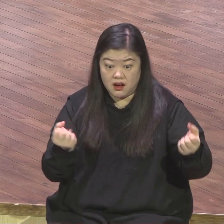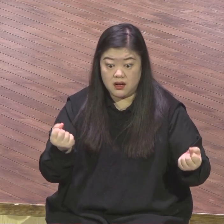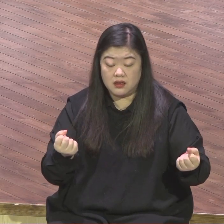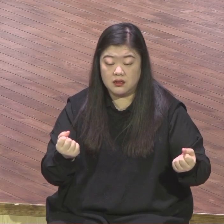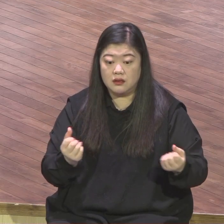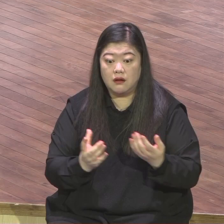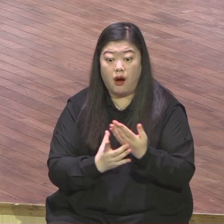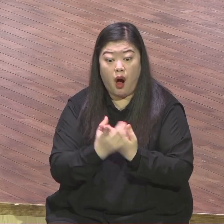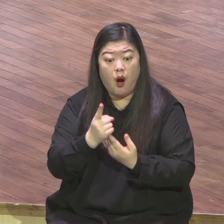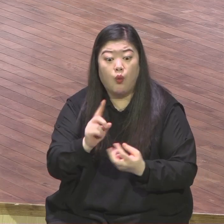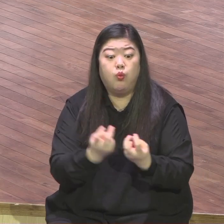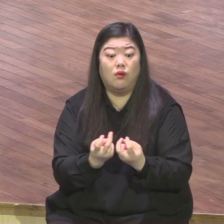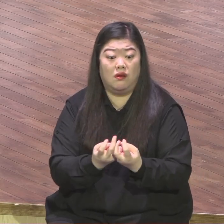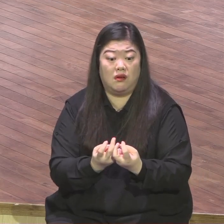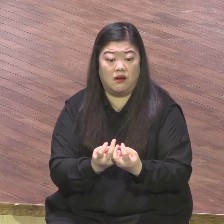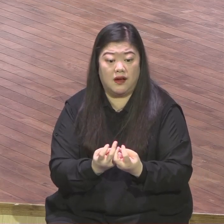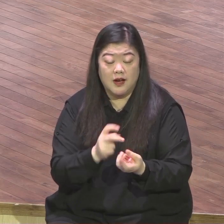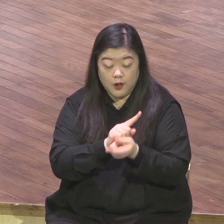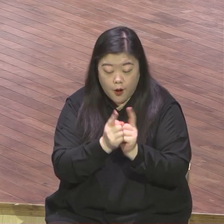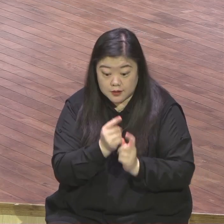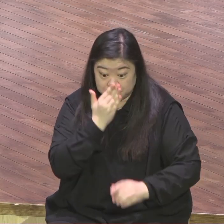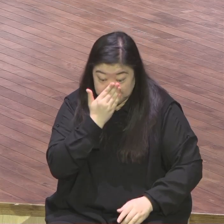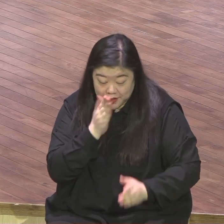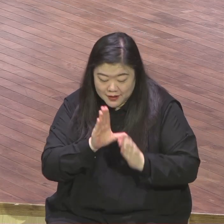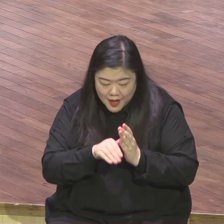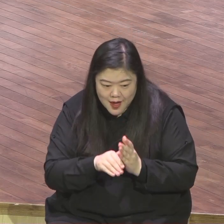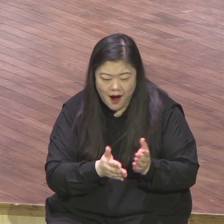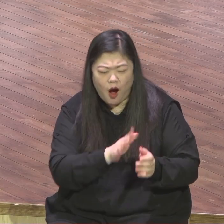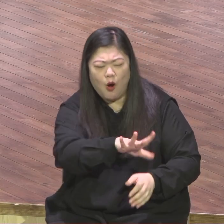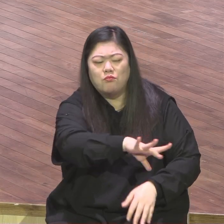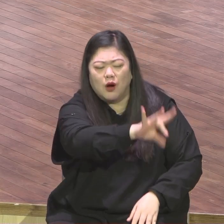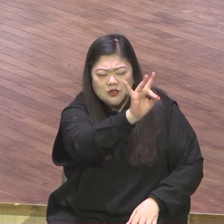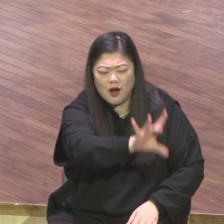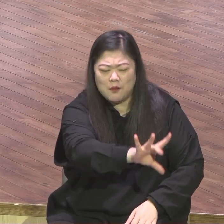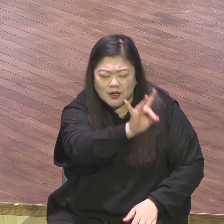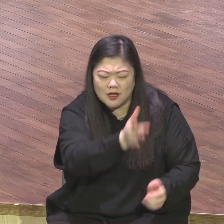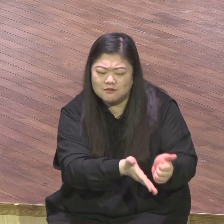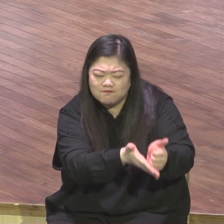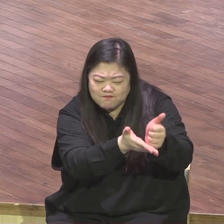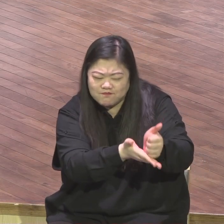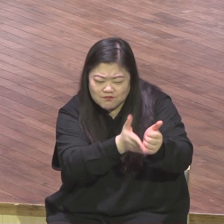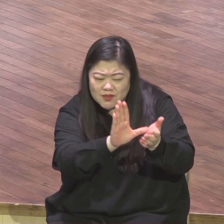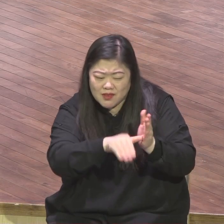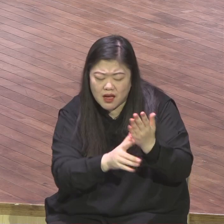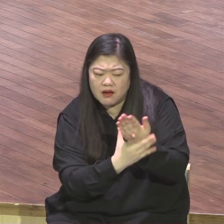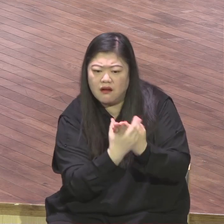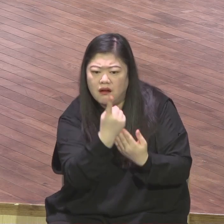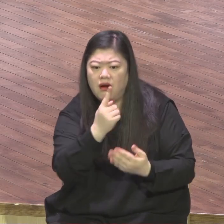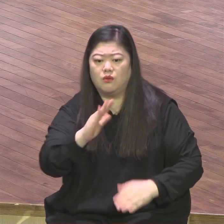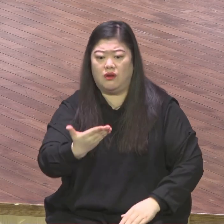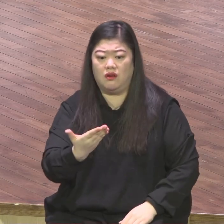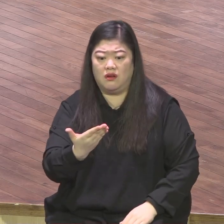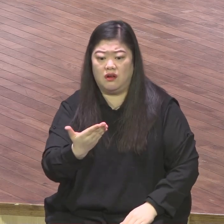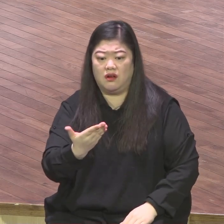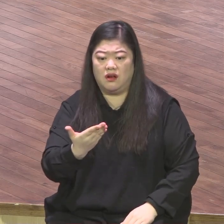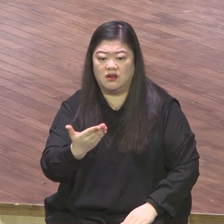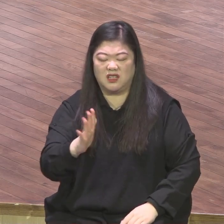자기를 드러내려고 하는 그 한 사람 때문에. 우리나라 정치권을 보면 이런 모습이 그대로